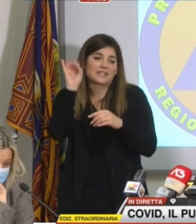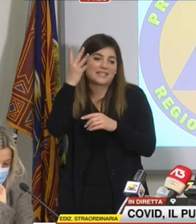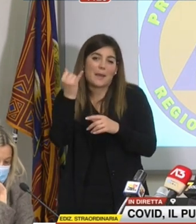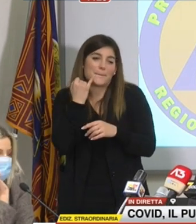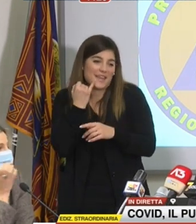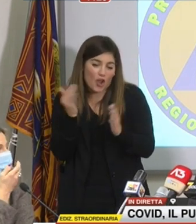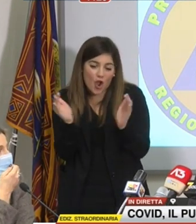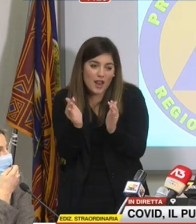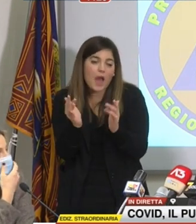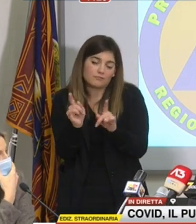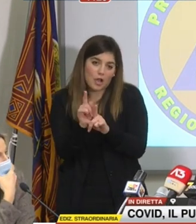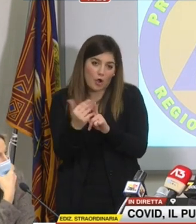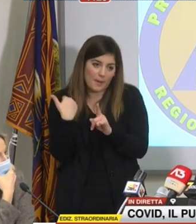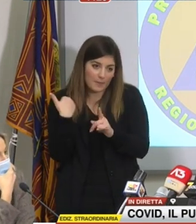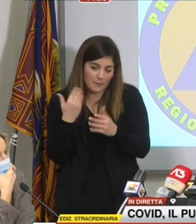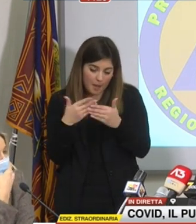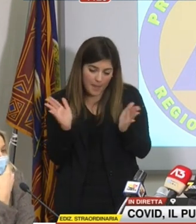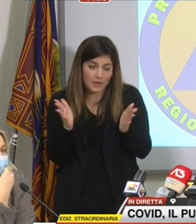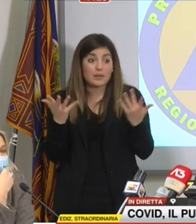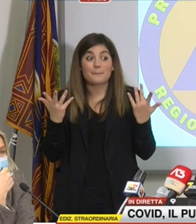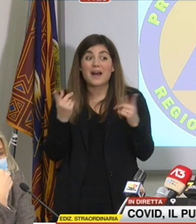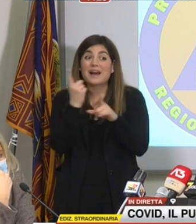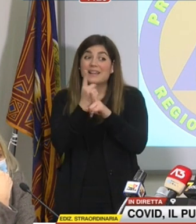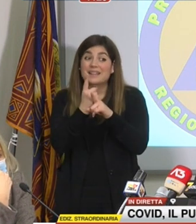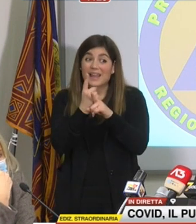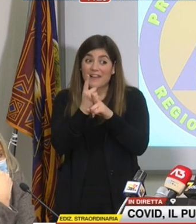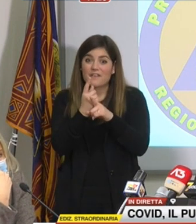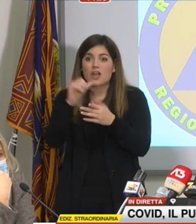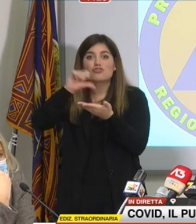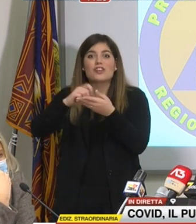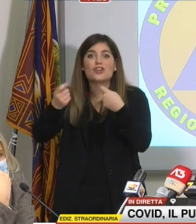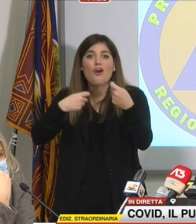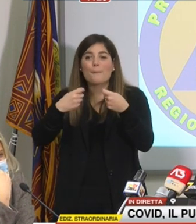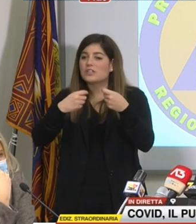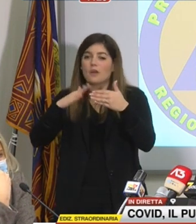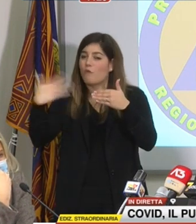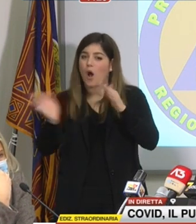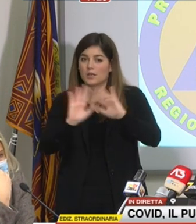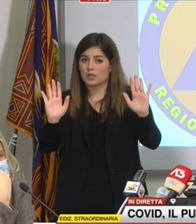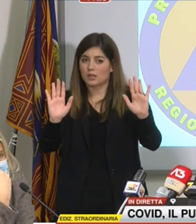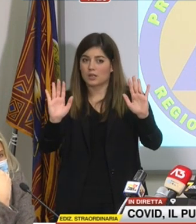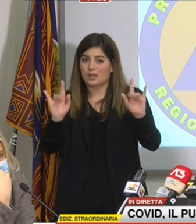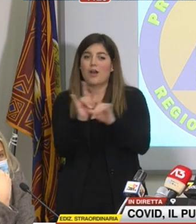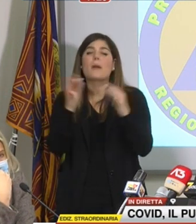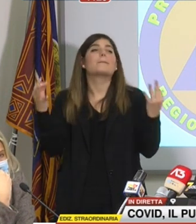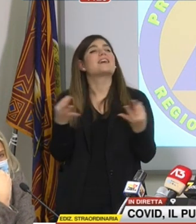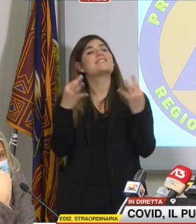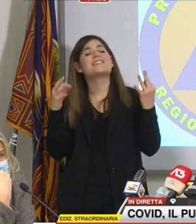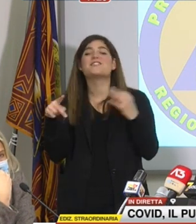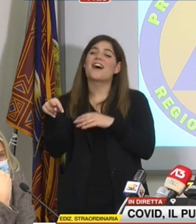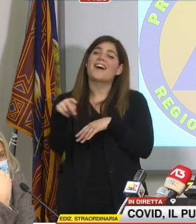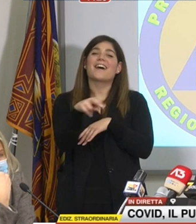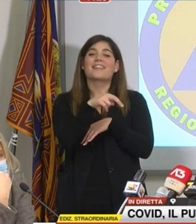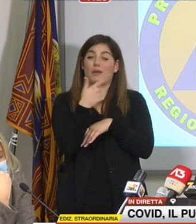Però devono essere fuori dai parchi commerciali, cioè non è che uno fa la passeggiata con scusa della macchina.